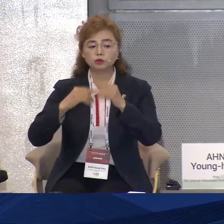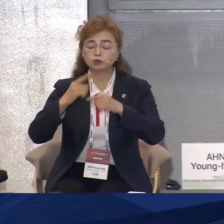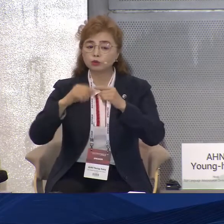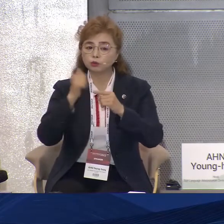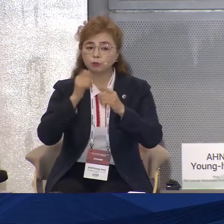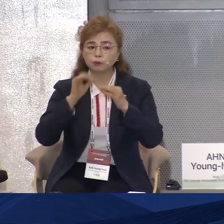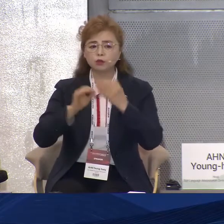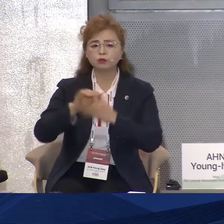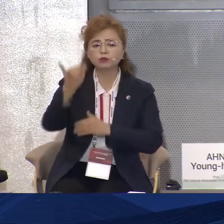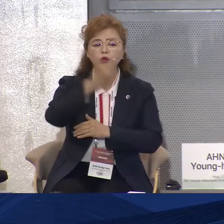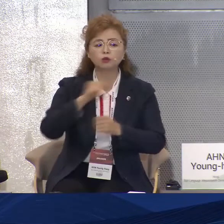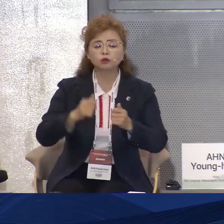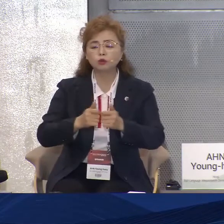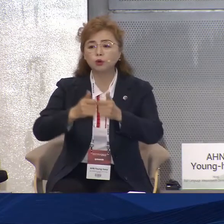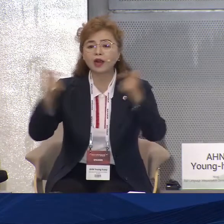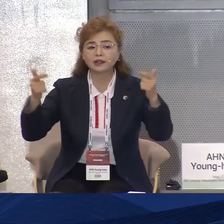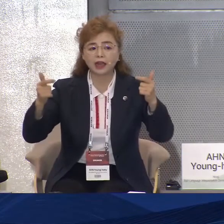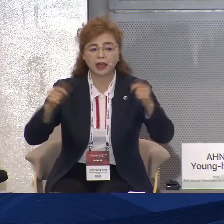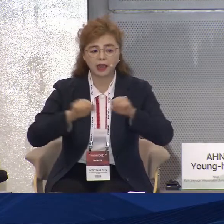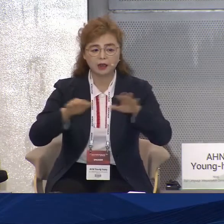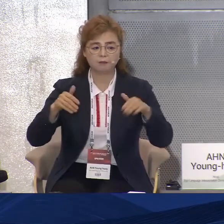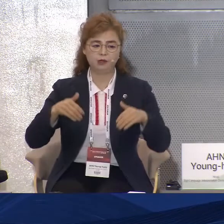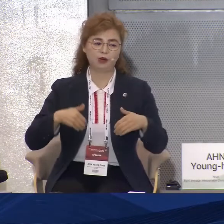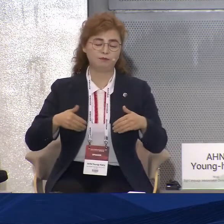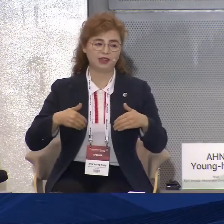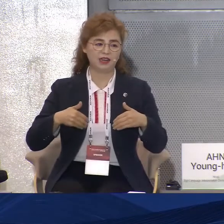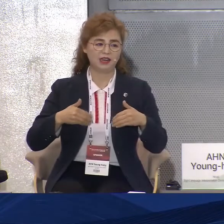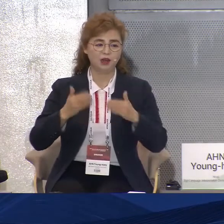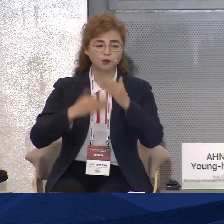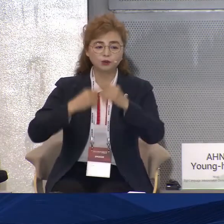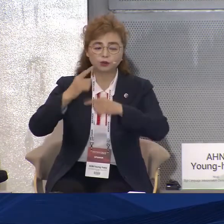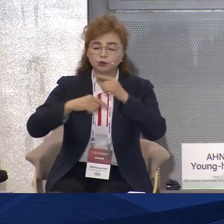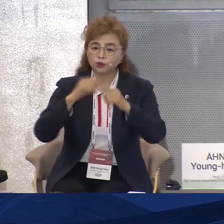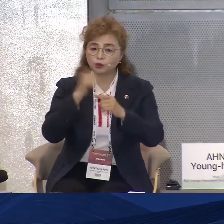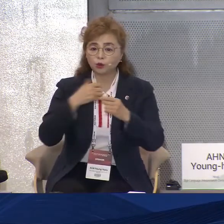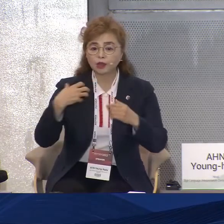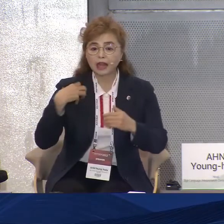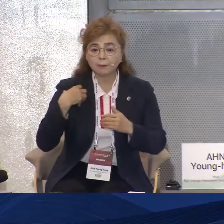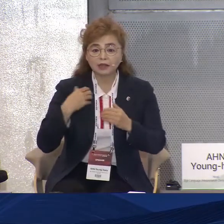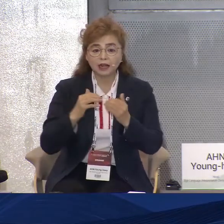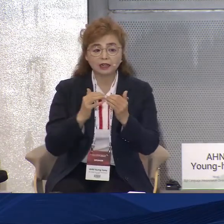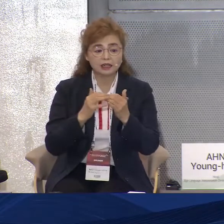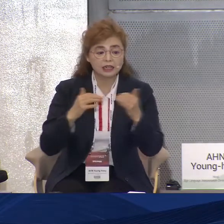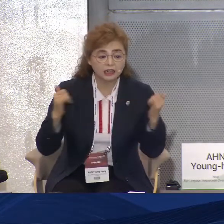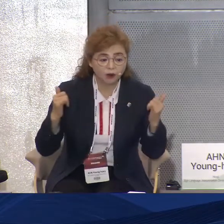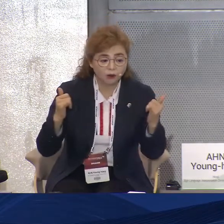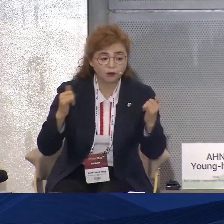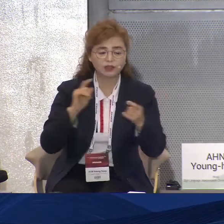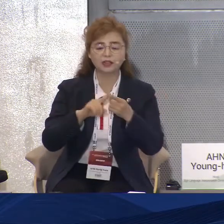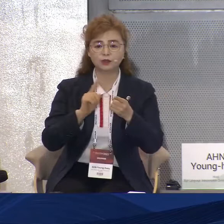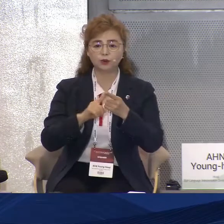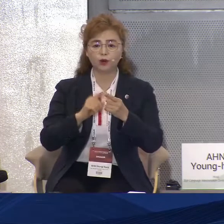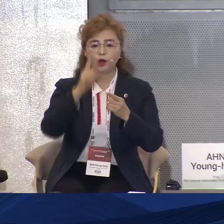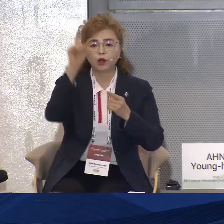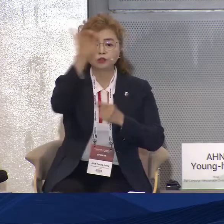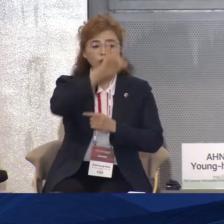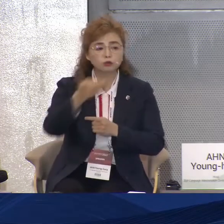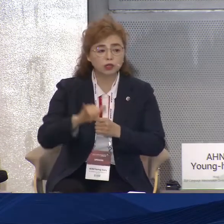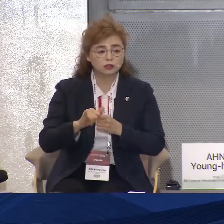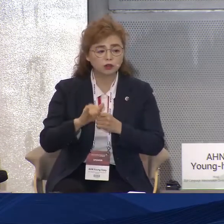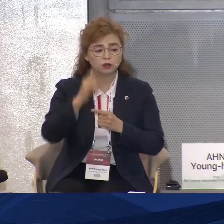자, 공적 수어 통역 부문은 전국으로 확대 필요합니다. 공적 수어 통역 담당 인력